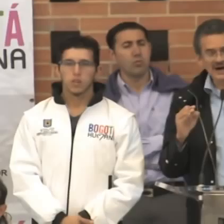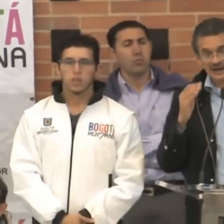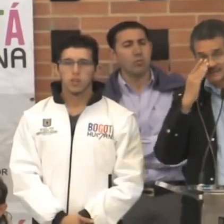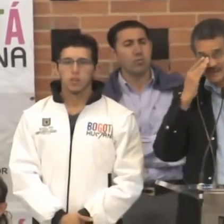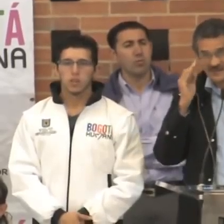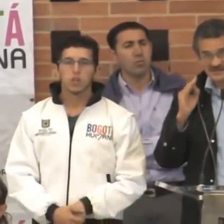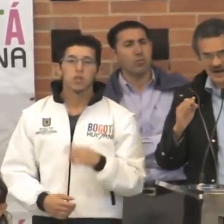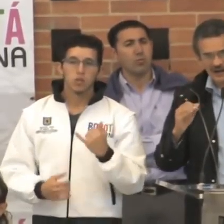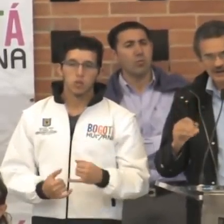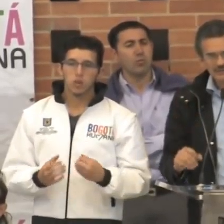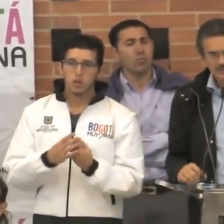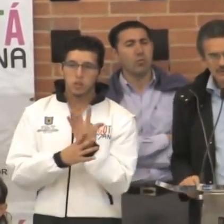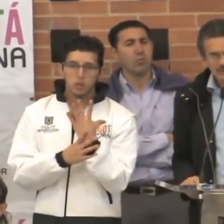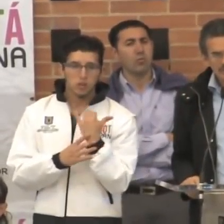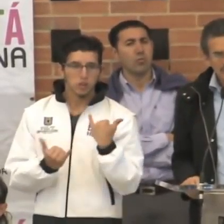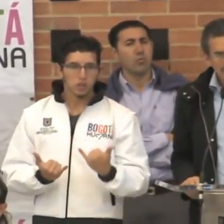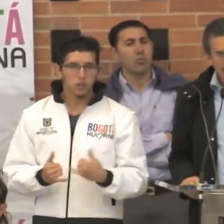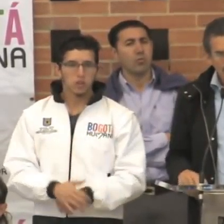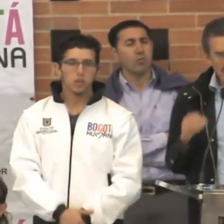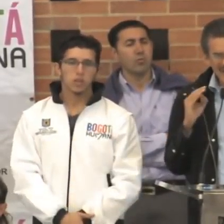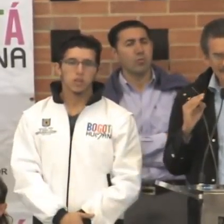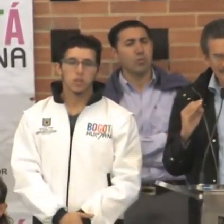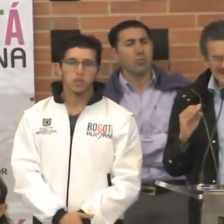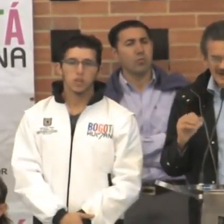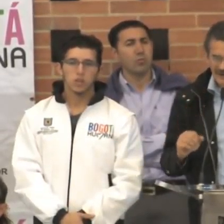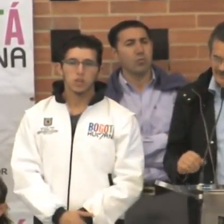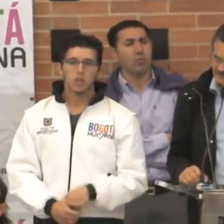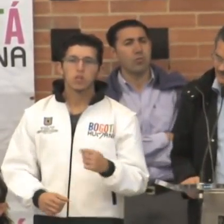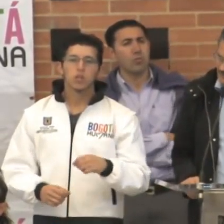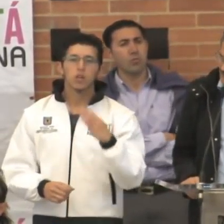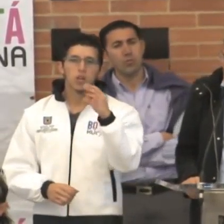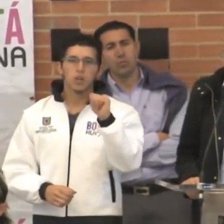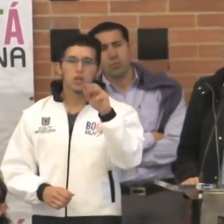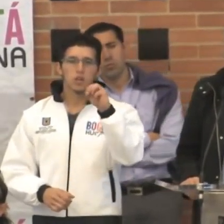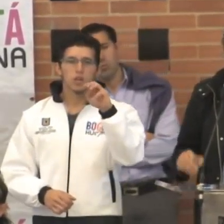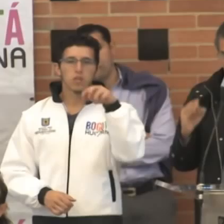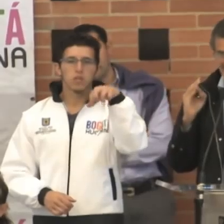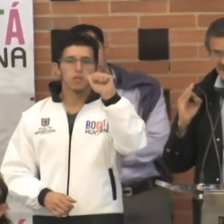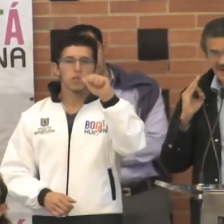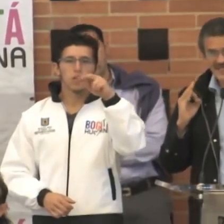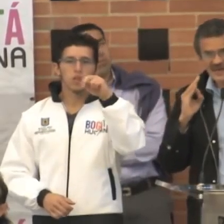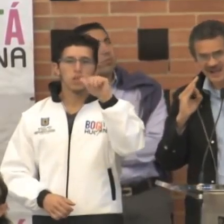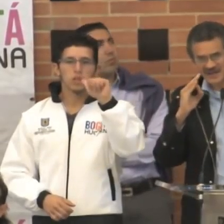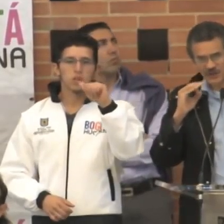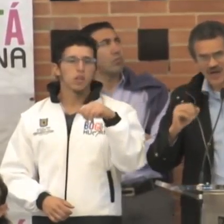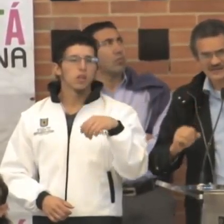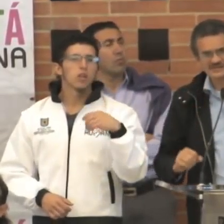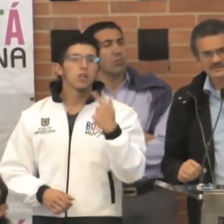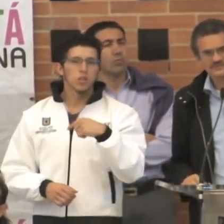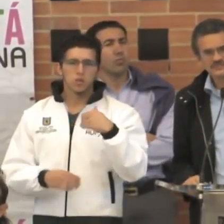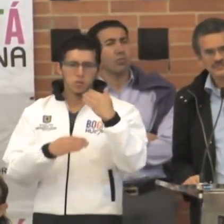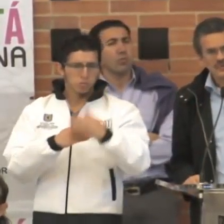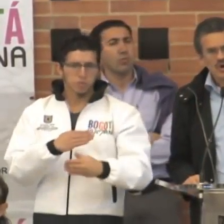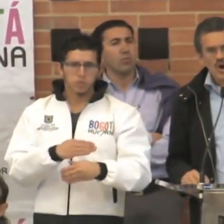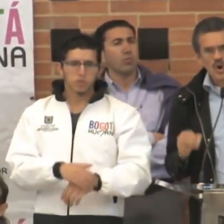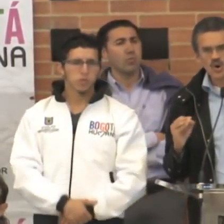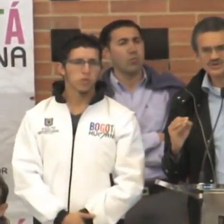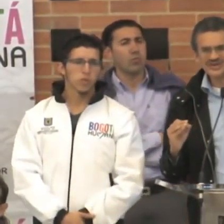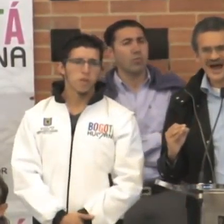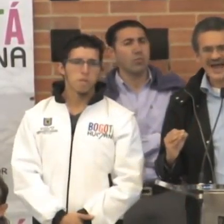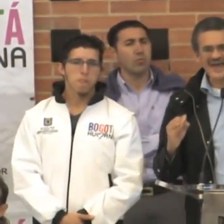inicia desde ya una campaña, la más radical de todas,